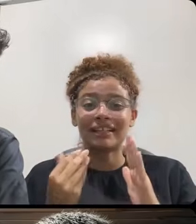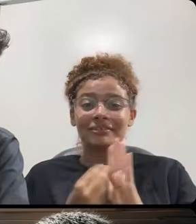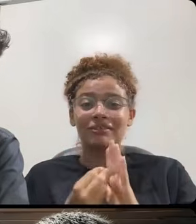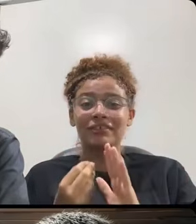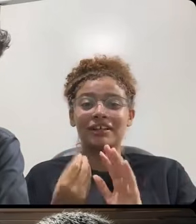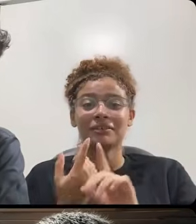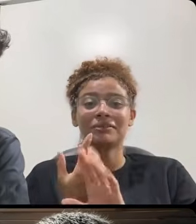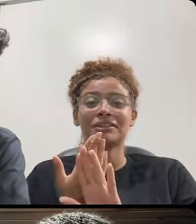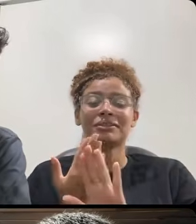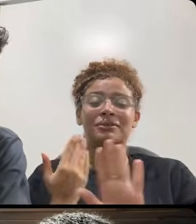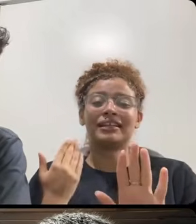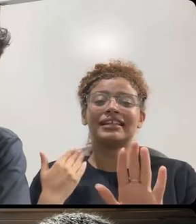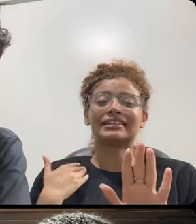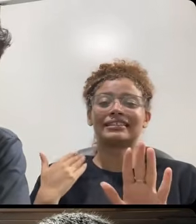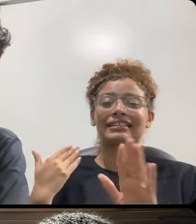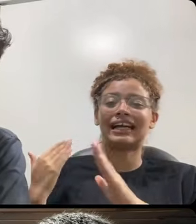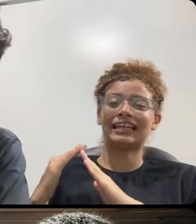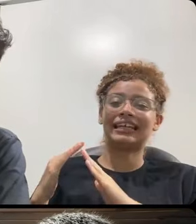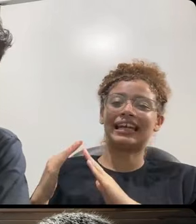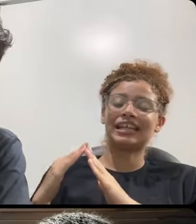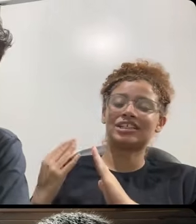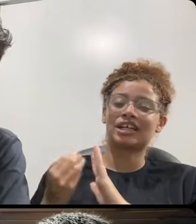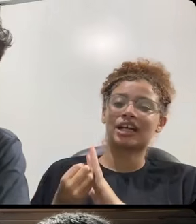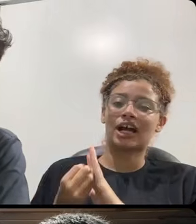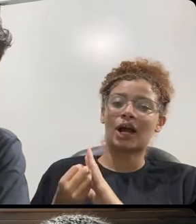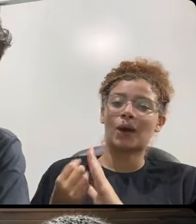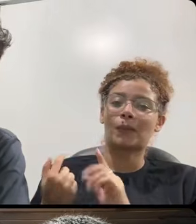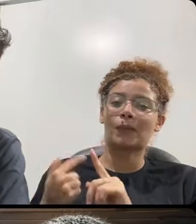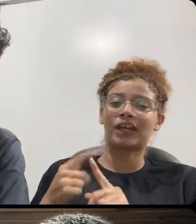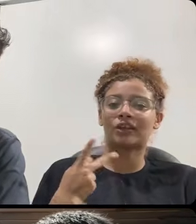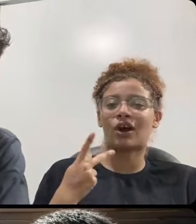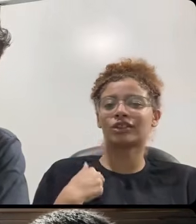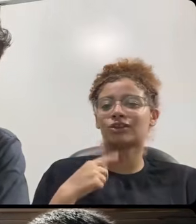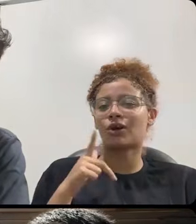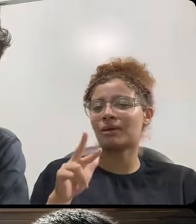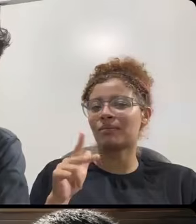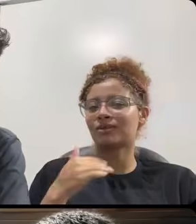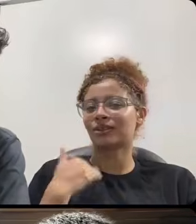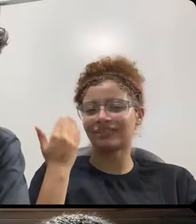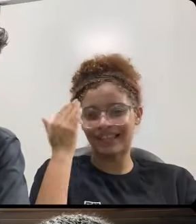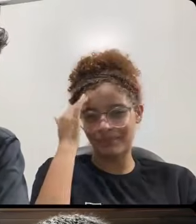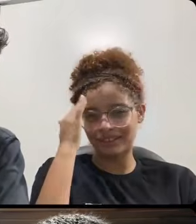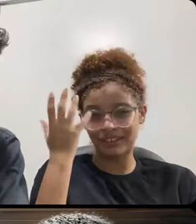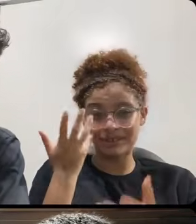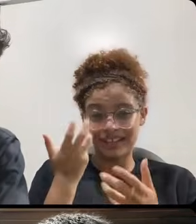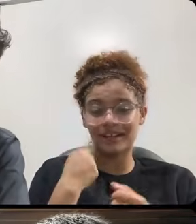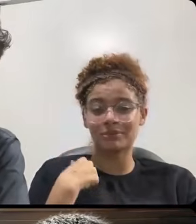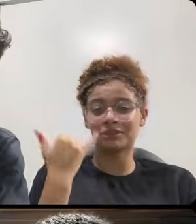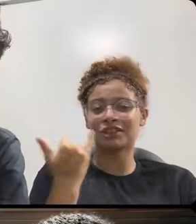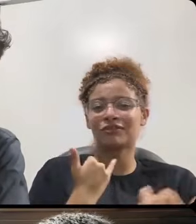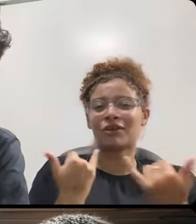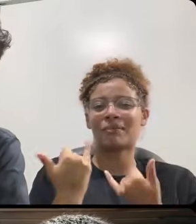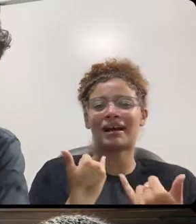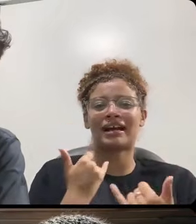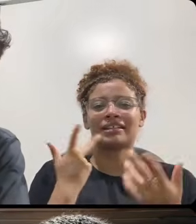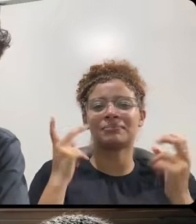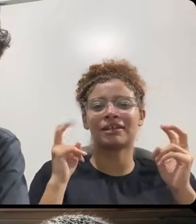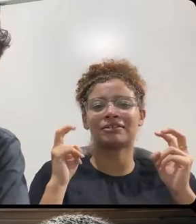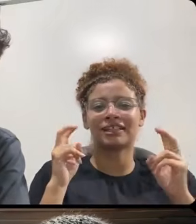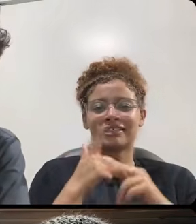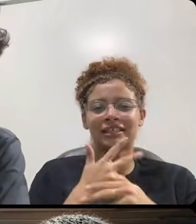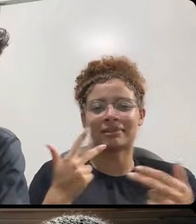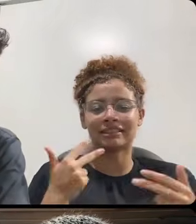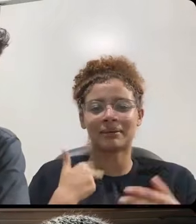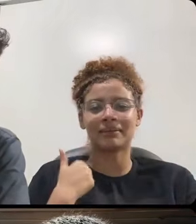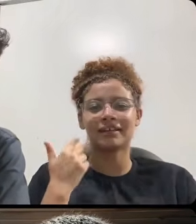essas famílias vão ficando excluídas da igreja porque nós, como irmãos, não temos e não queremos nos informar a